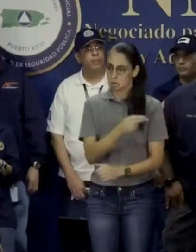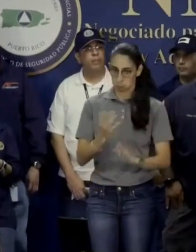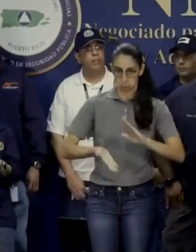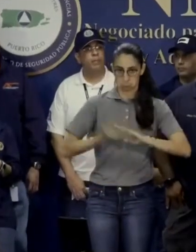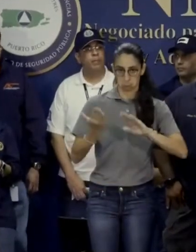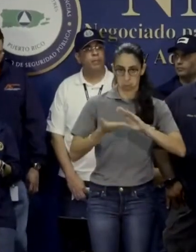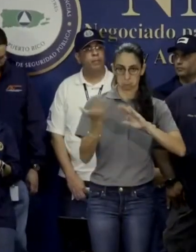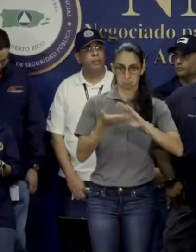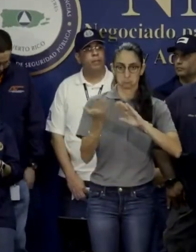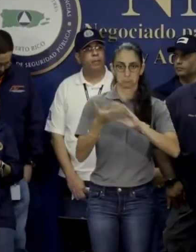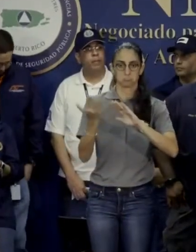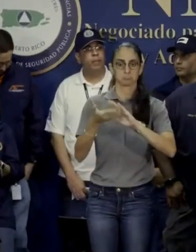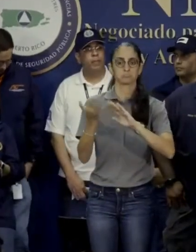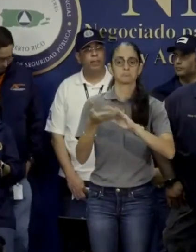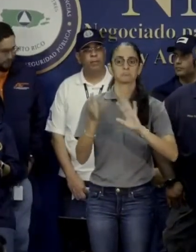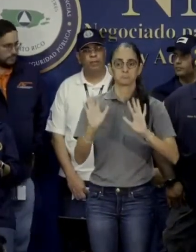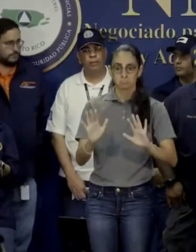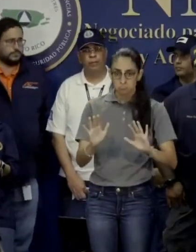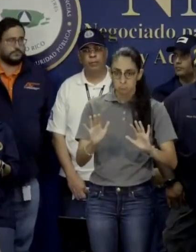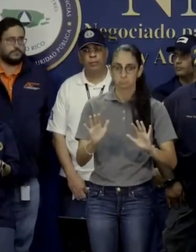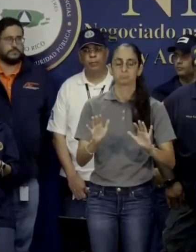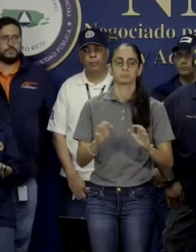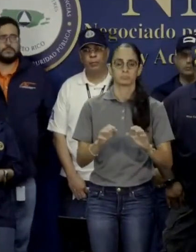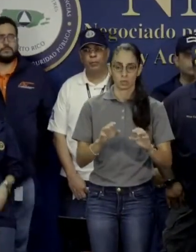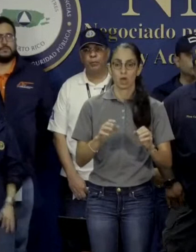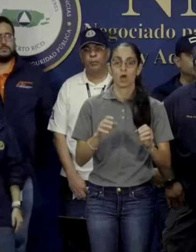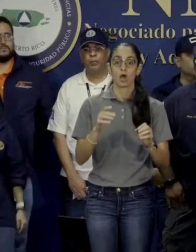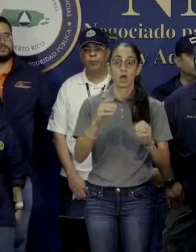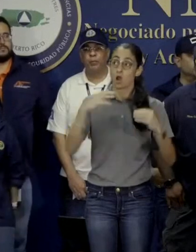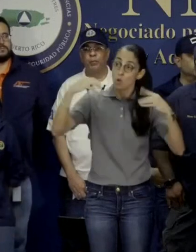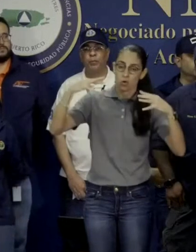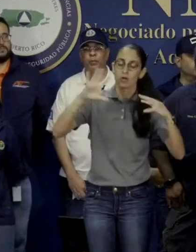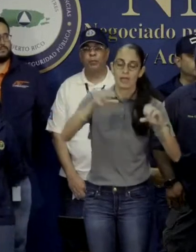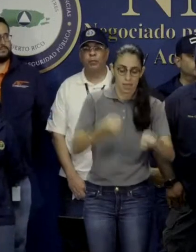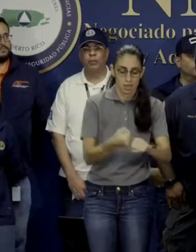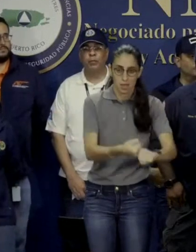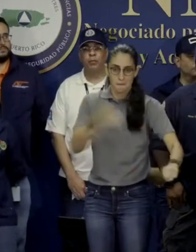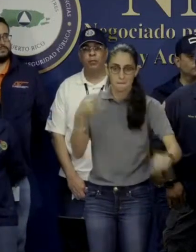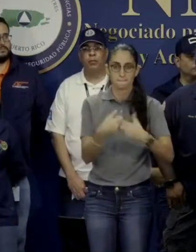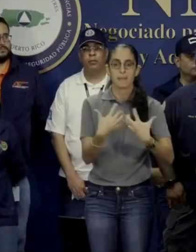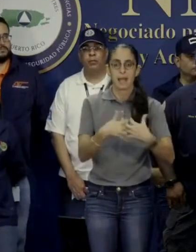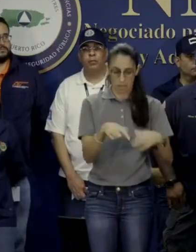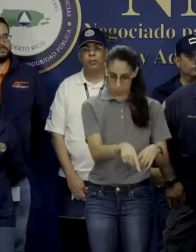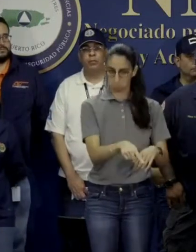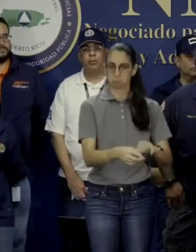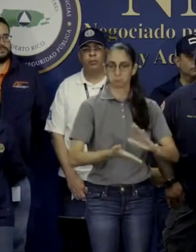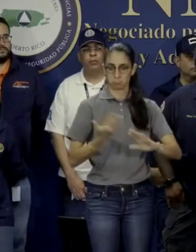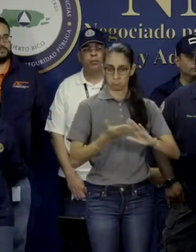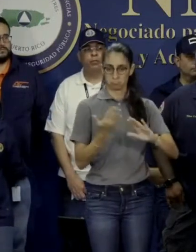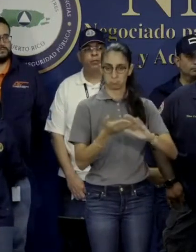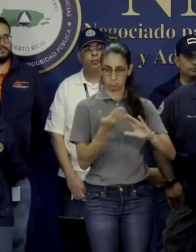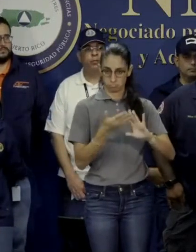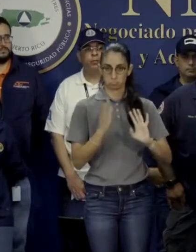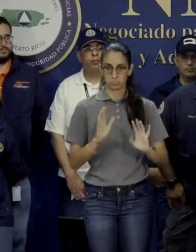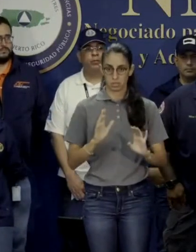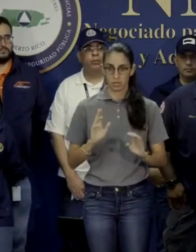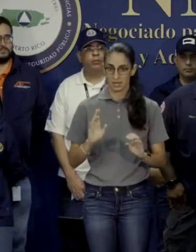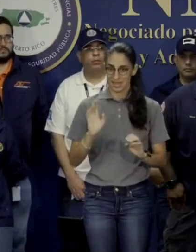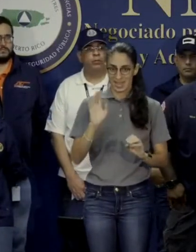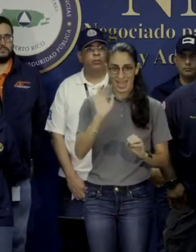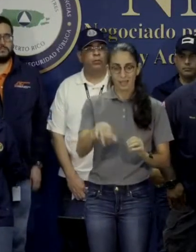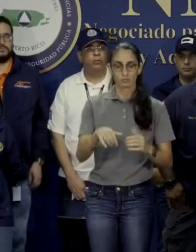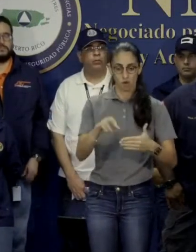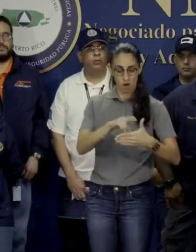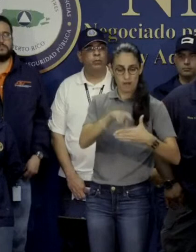operando por vía de generadores, por regla general. Porque eso fue uno de los resultados de